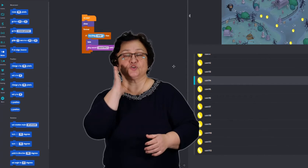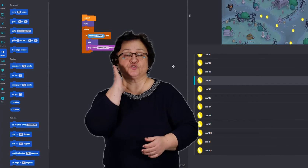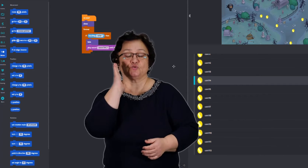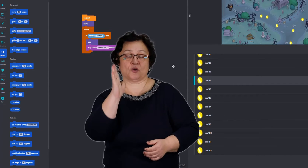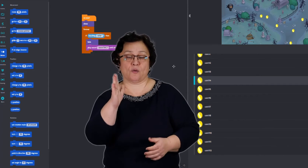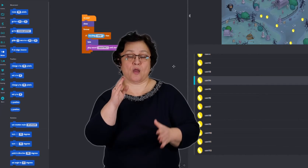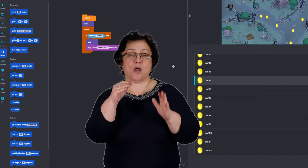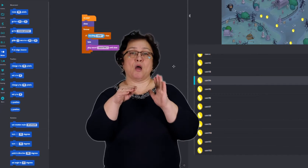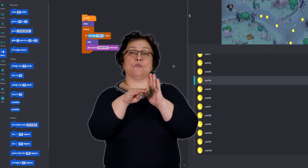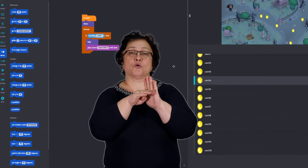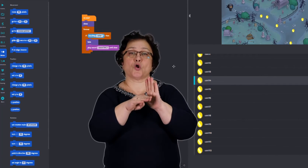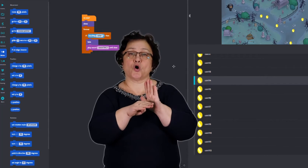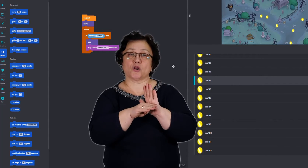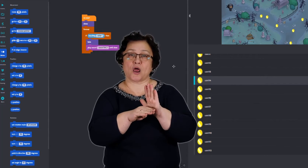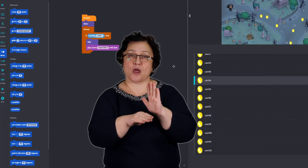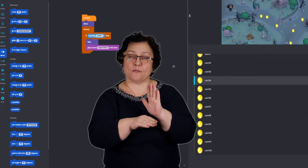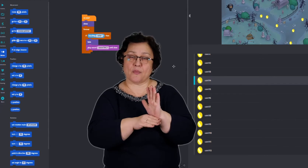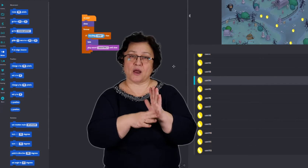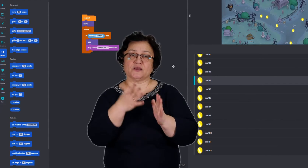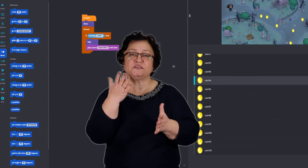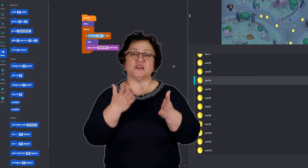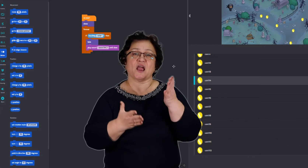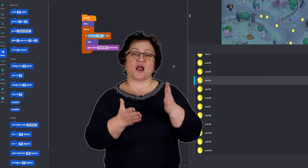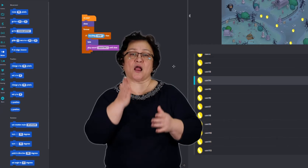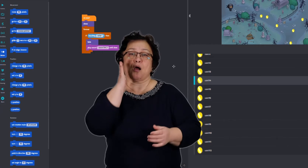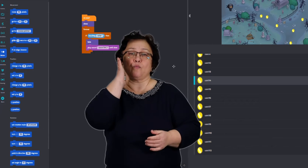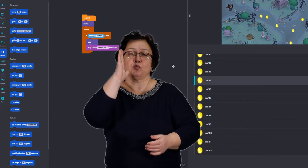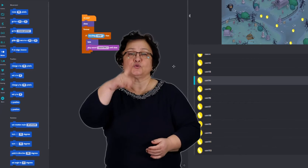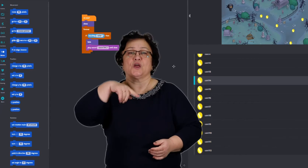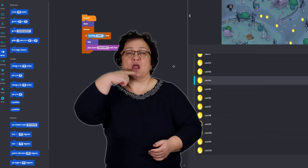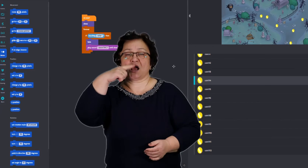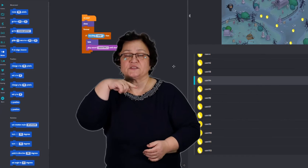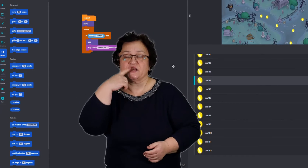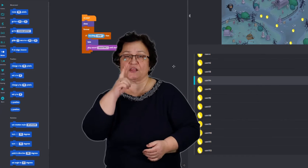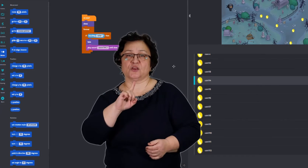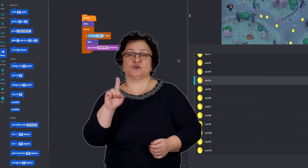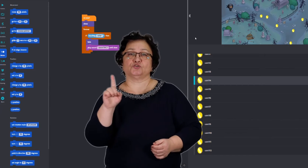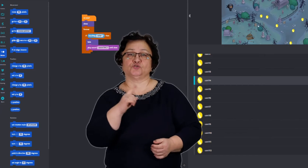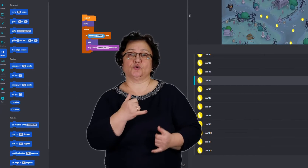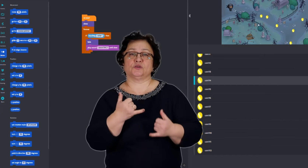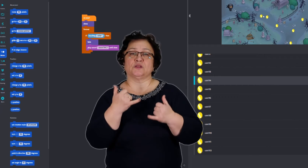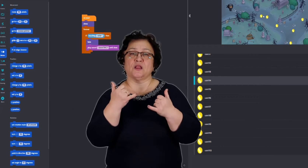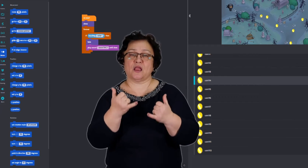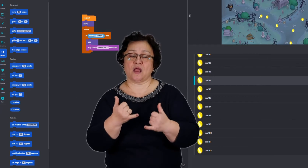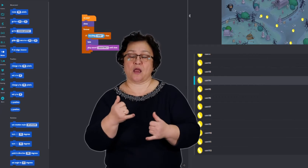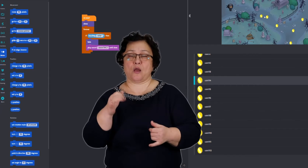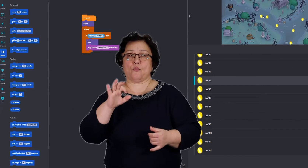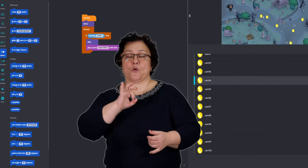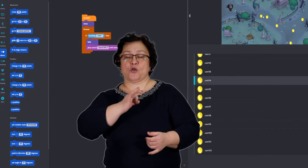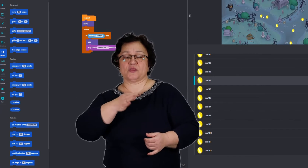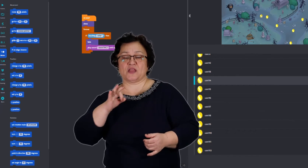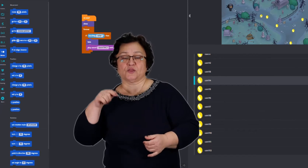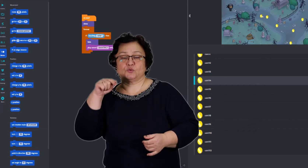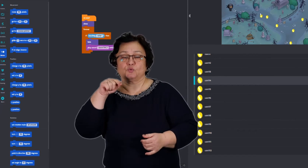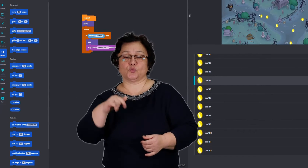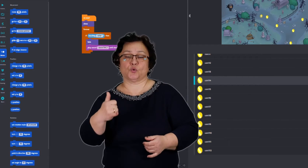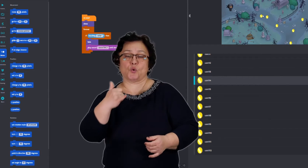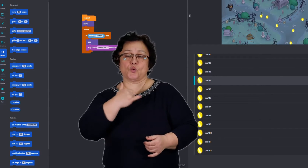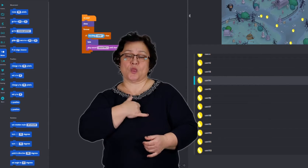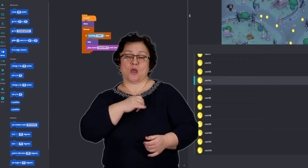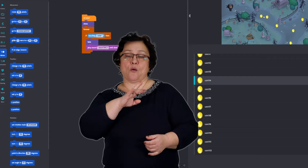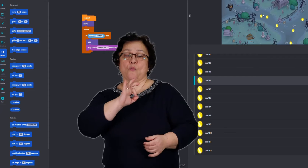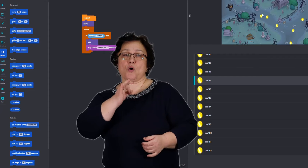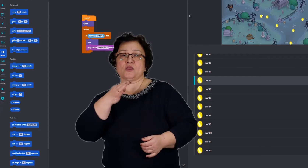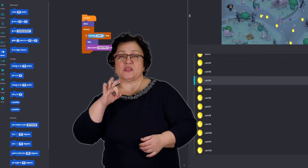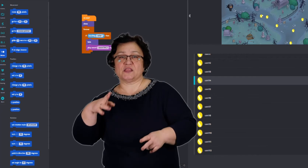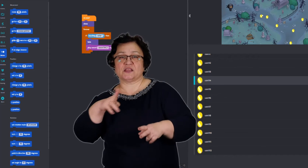може стояти програма, яка буде казати, що не монетка зникає. От, припустимо, тут у